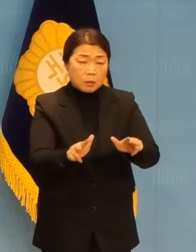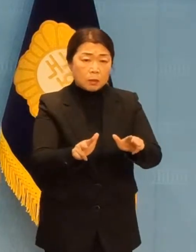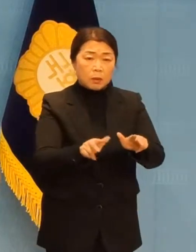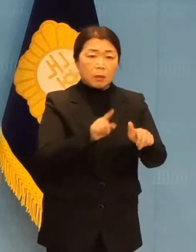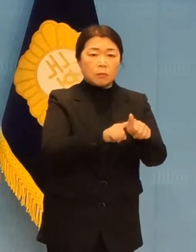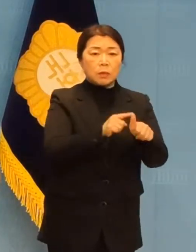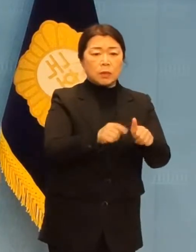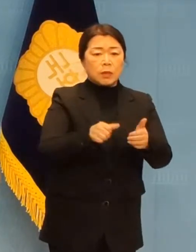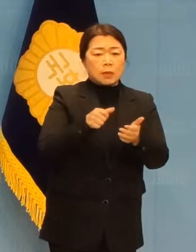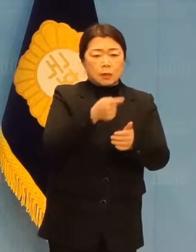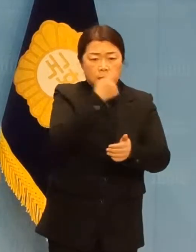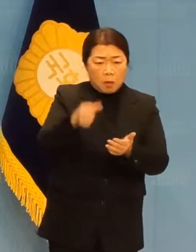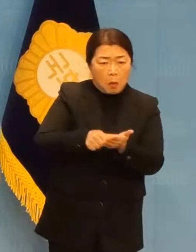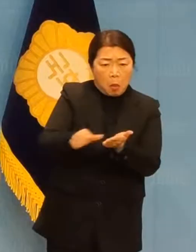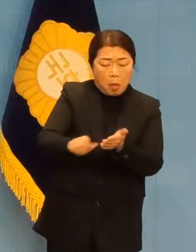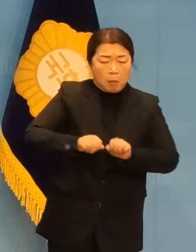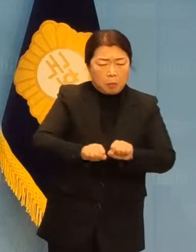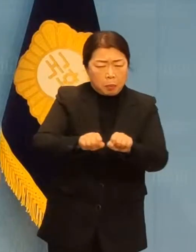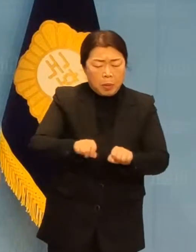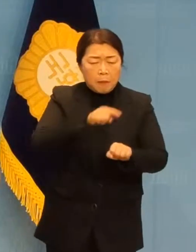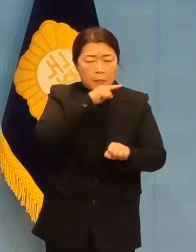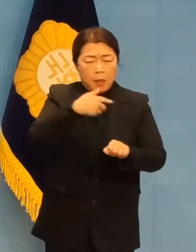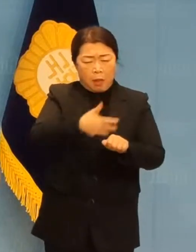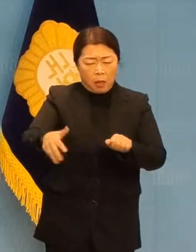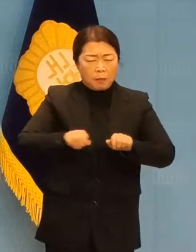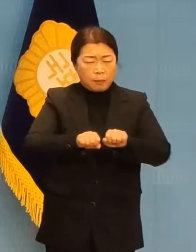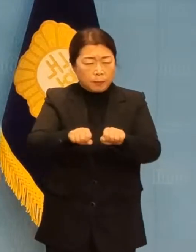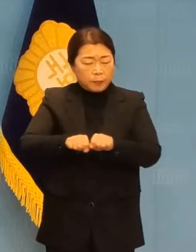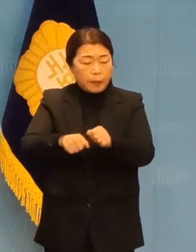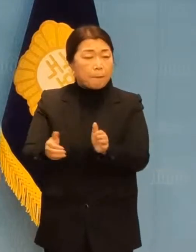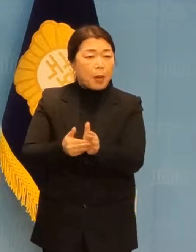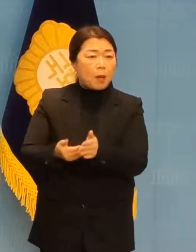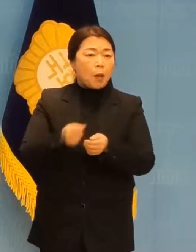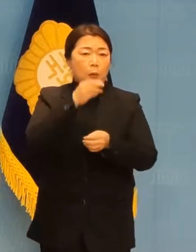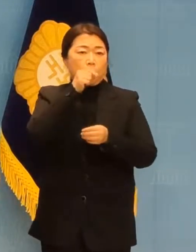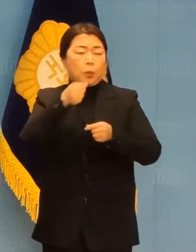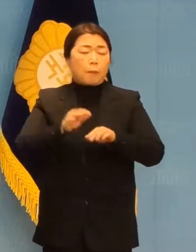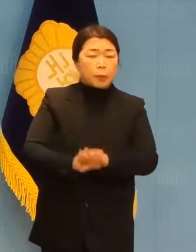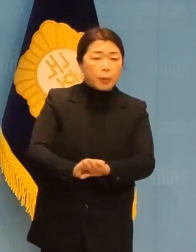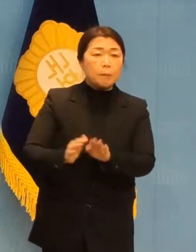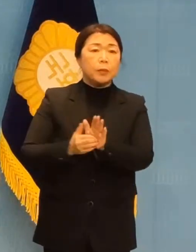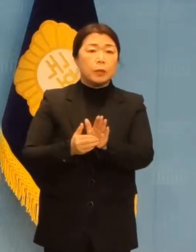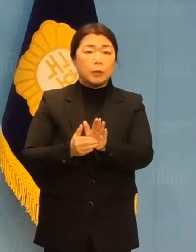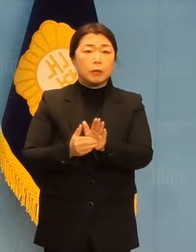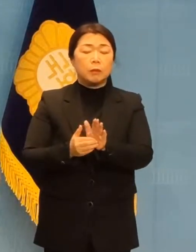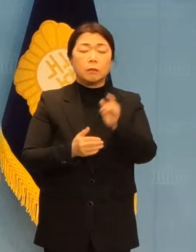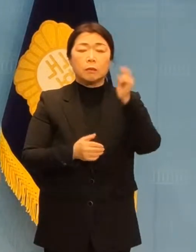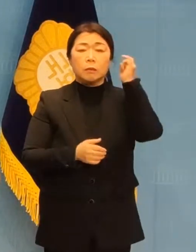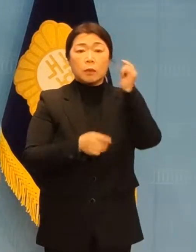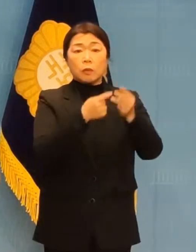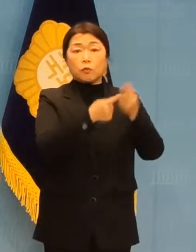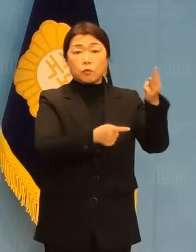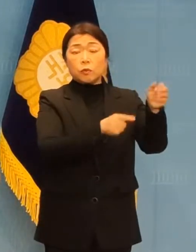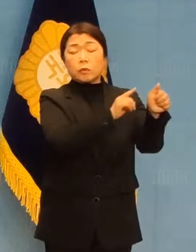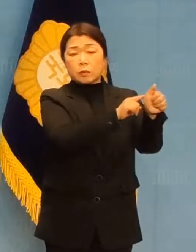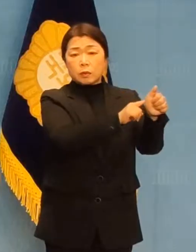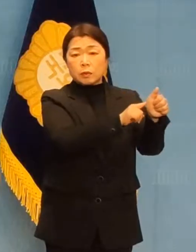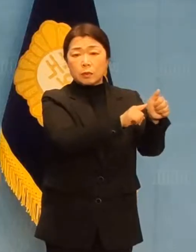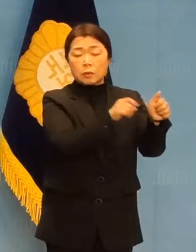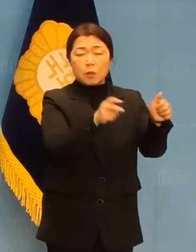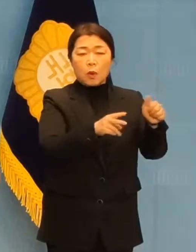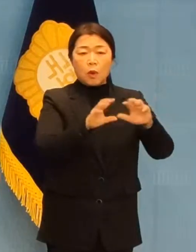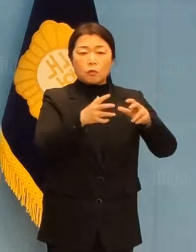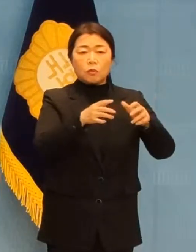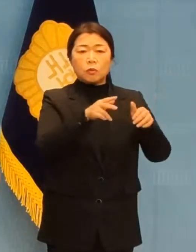신속하게 증거를 인멸하였는지, 그리고 왜 윤석열의 총리실과 국정원에서는 그 사건을